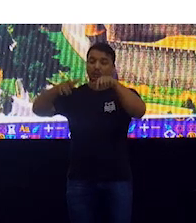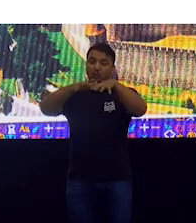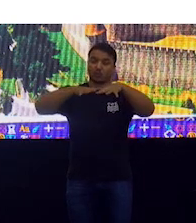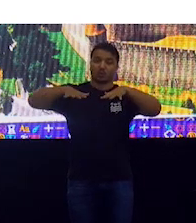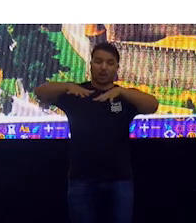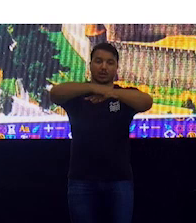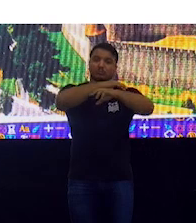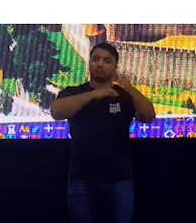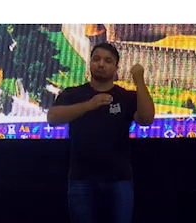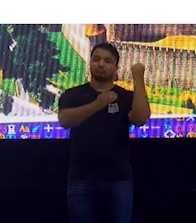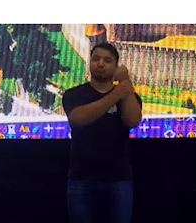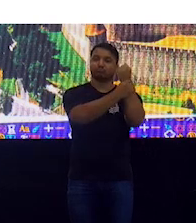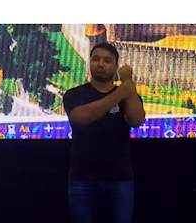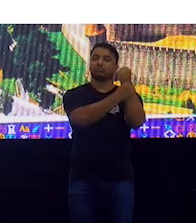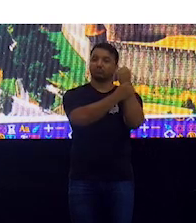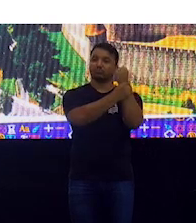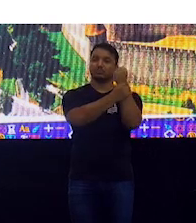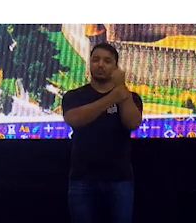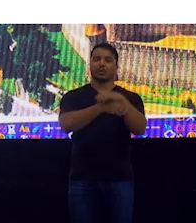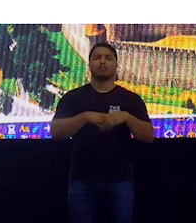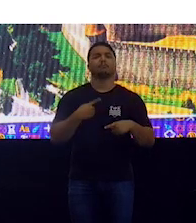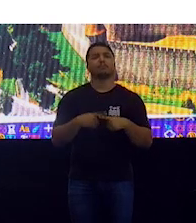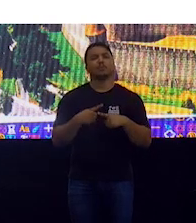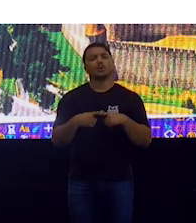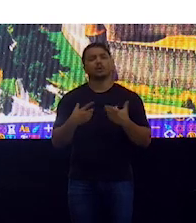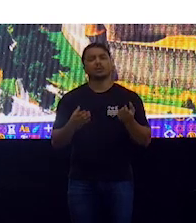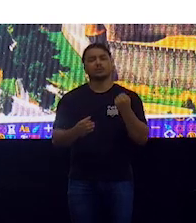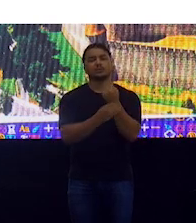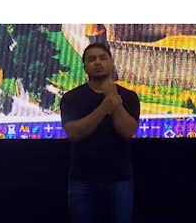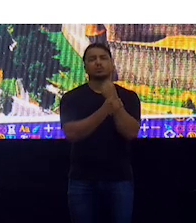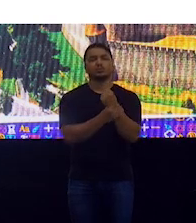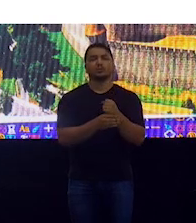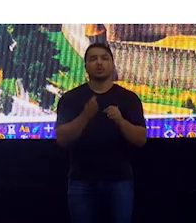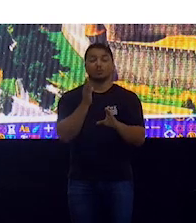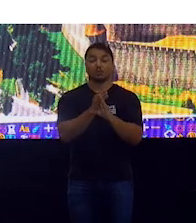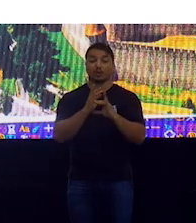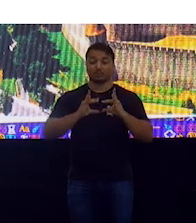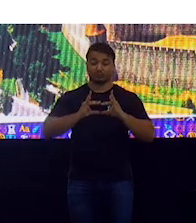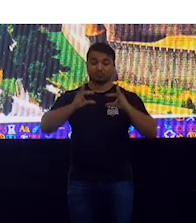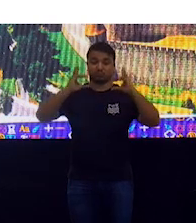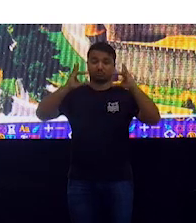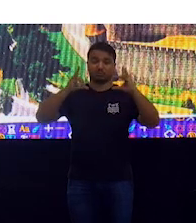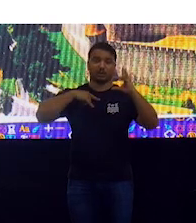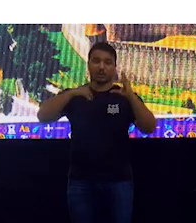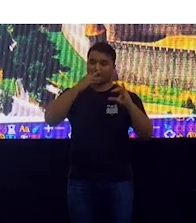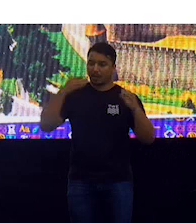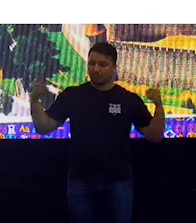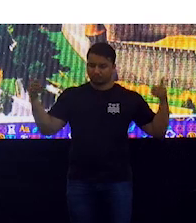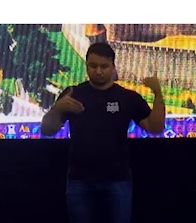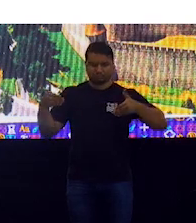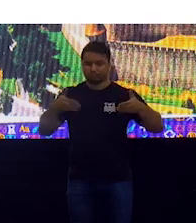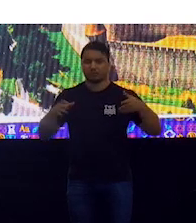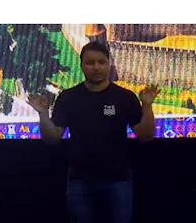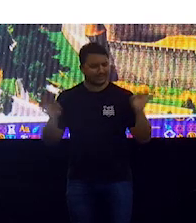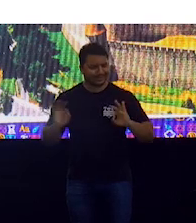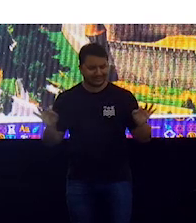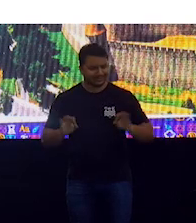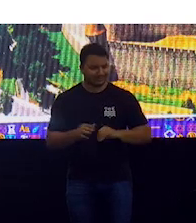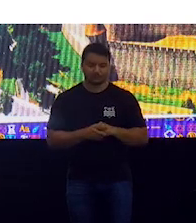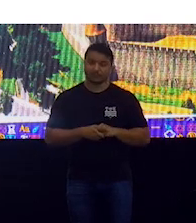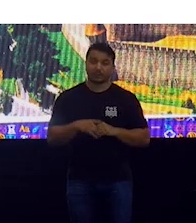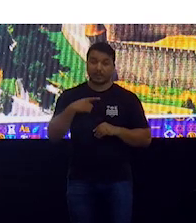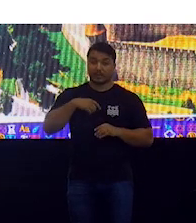torna mais seguro. Por quê, professor? Porque vai acabar as grandes invasões. Até o